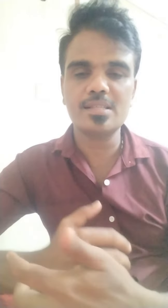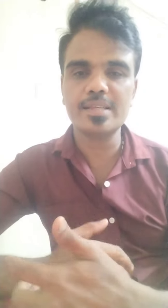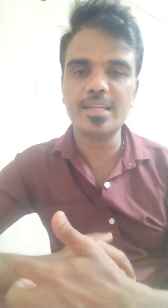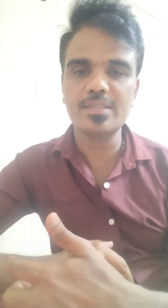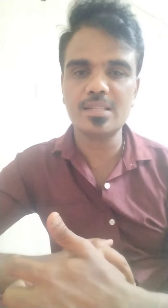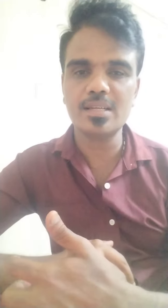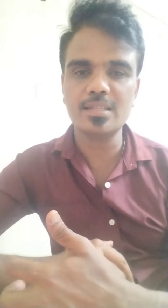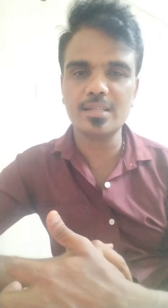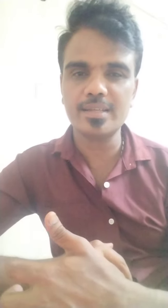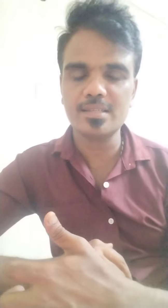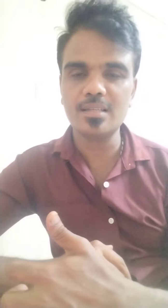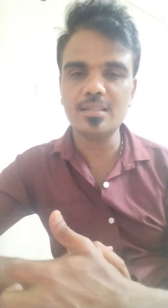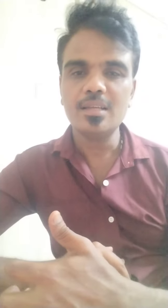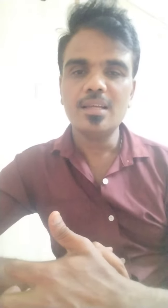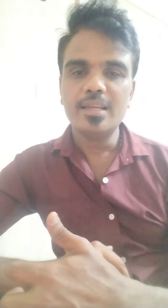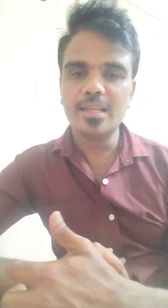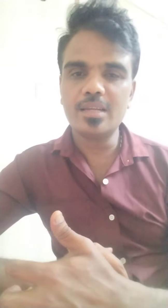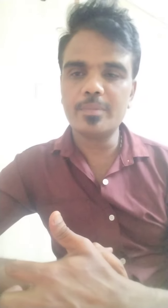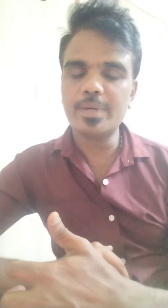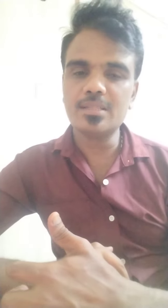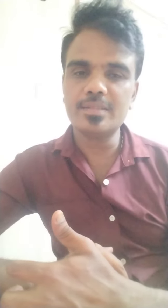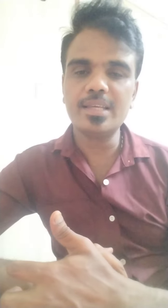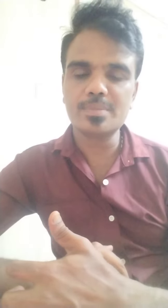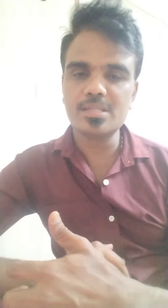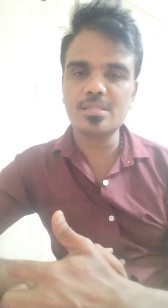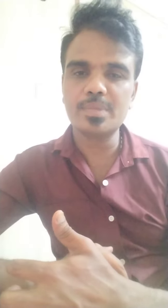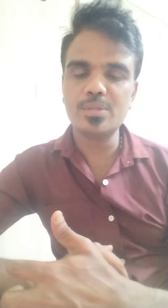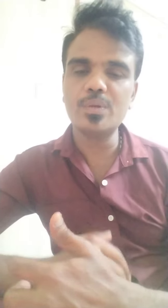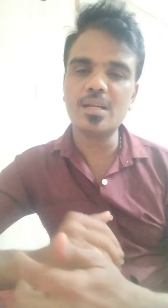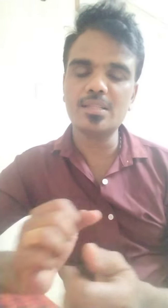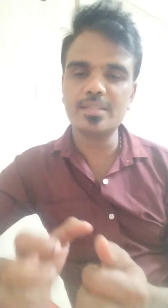சைன் லாங்குவேஜ் நீங்கள் கற்றுக்கலாம் ஈஸியாக. இன்றைக்கி நம்ம பார்த்தது வந்து எக்ஸ்ப்ரெஷன்ஸ் மட்டும். அடுத்தடுத்த